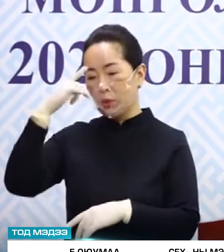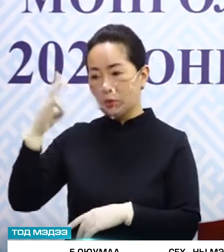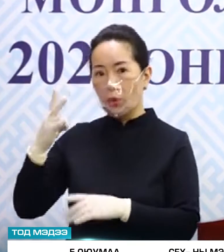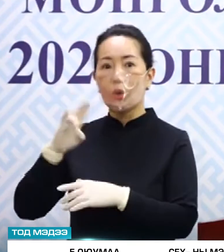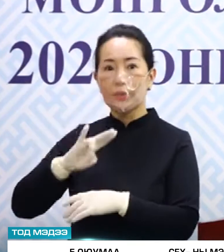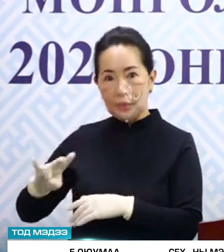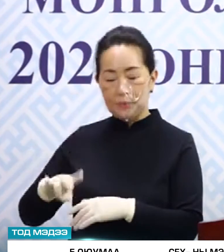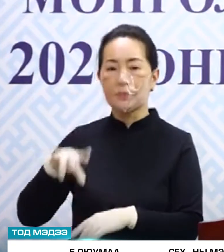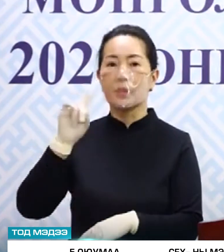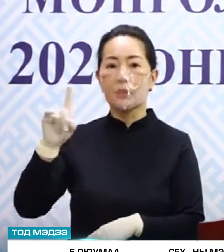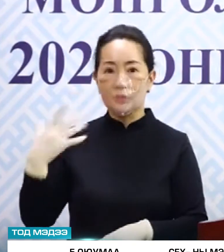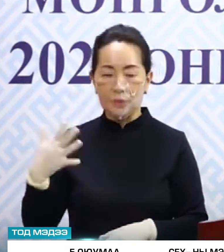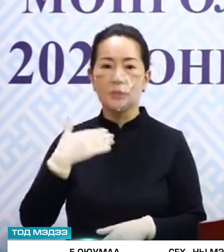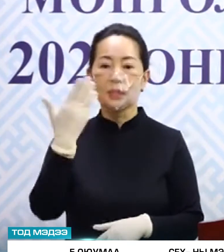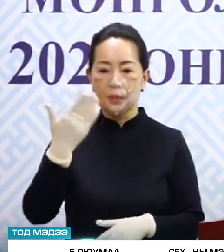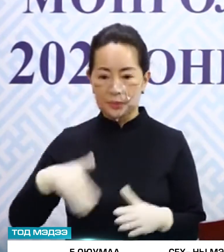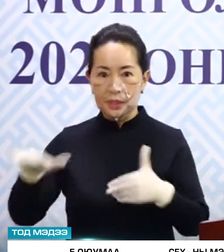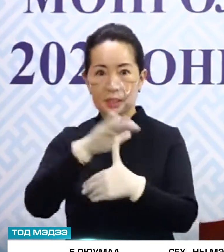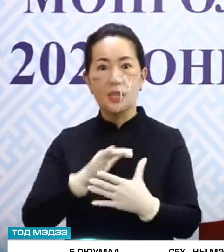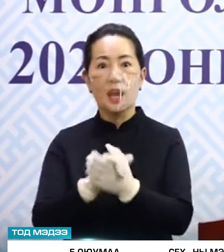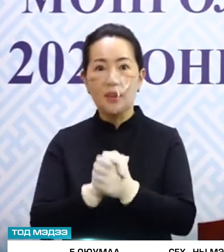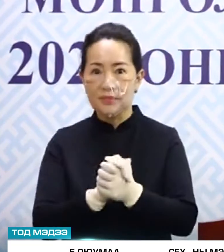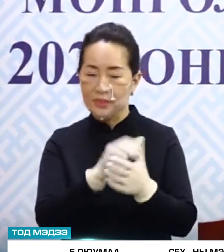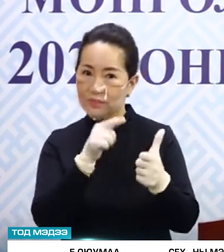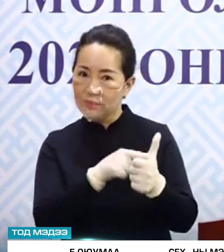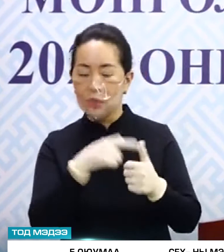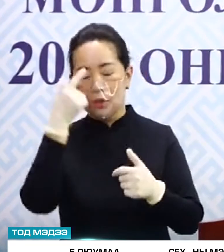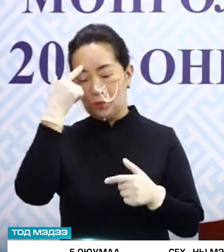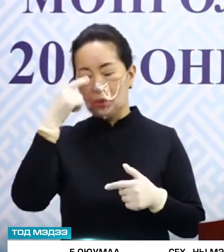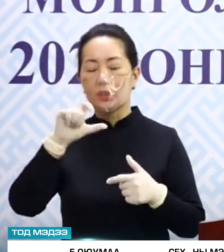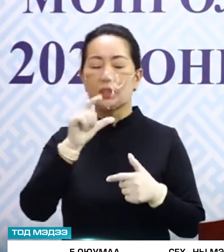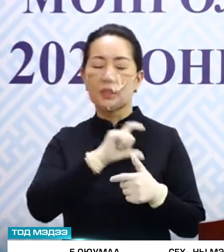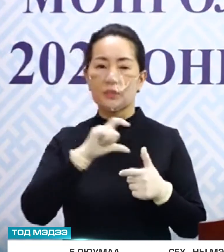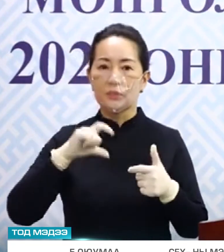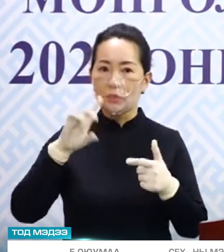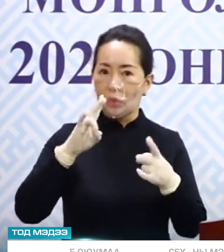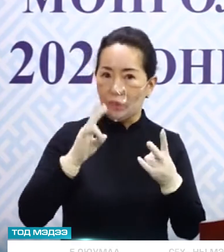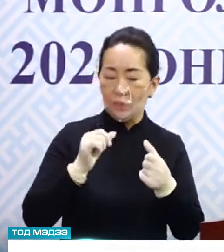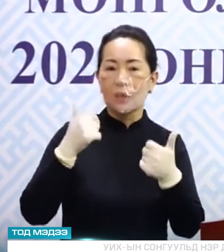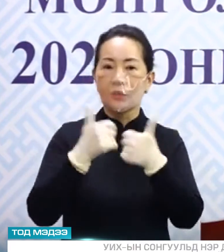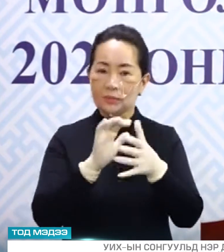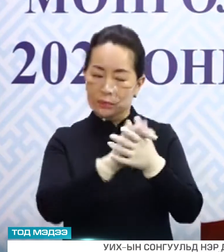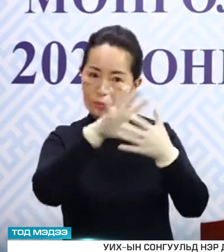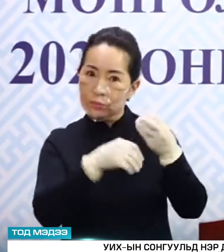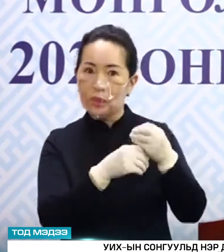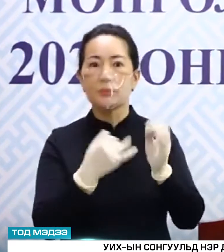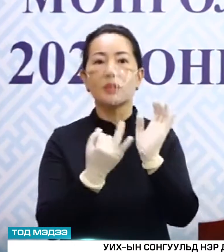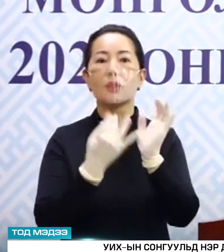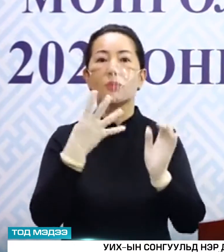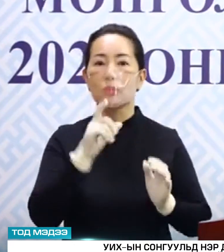15, та бидний эвсэл Монгол Ардын өсөлт нам иргэний зорин ногоо нам Монголын уламжлалын нэгдсэн намын эвслээс